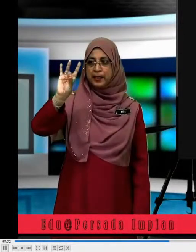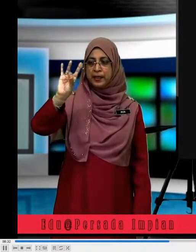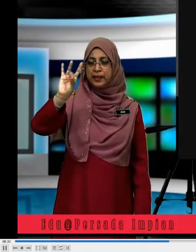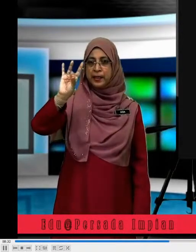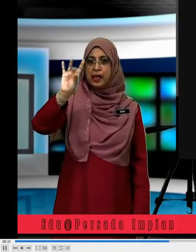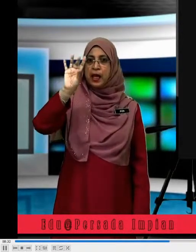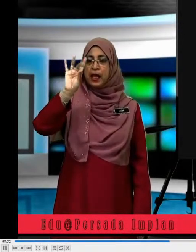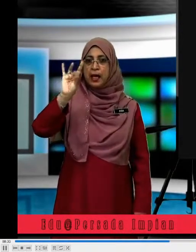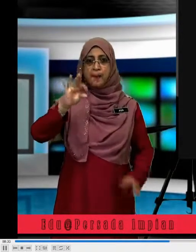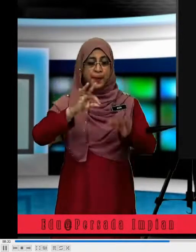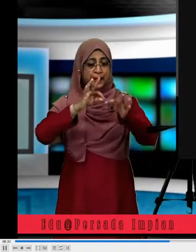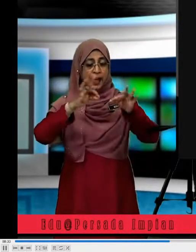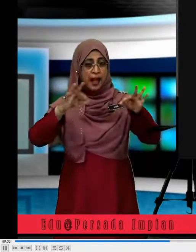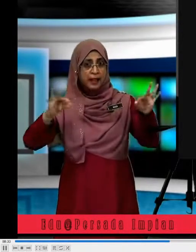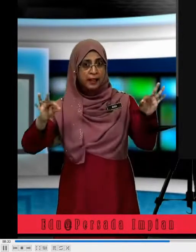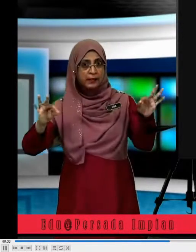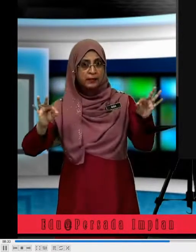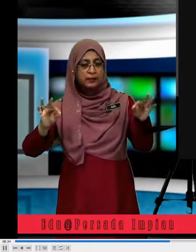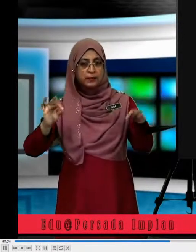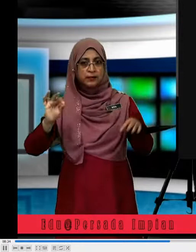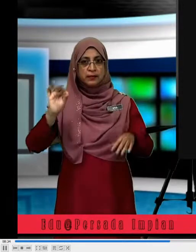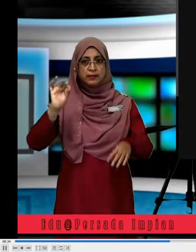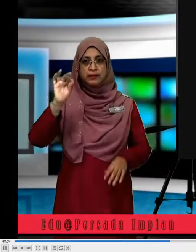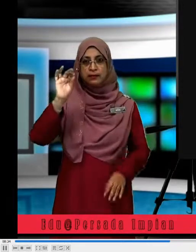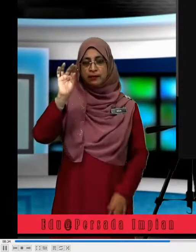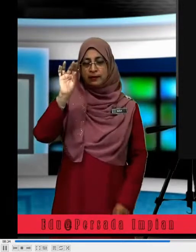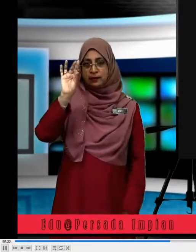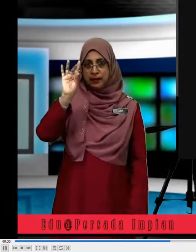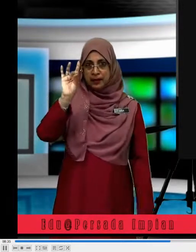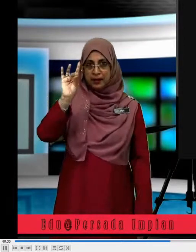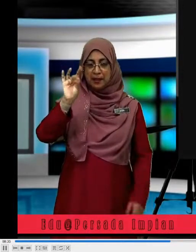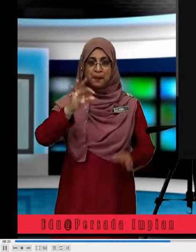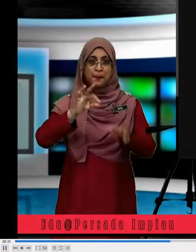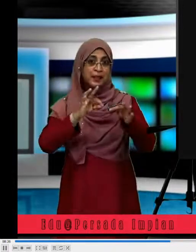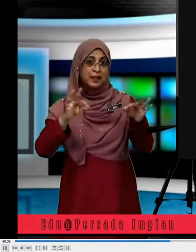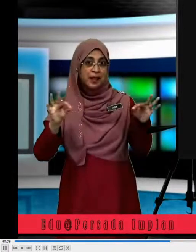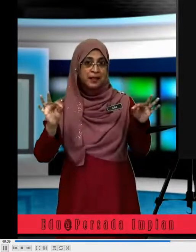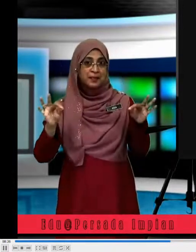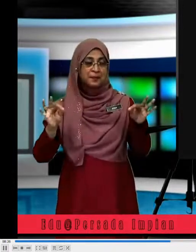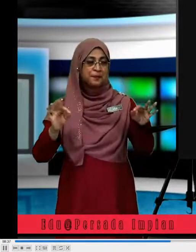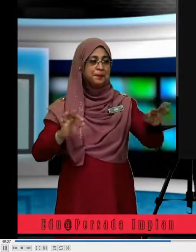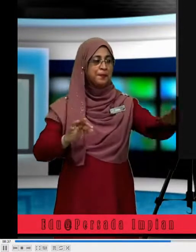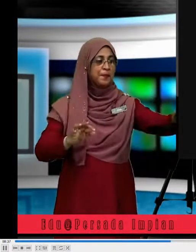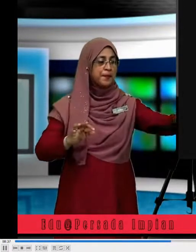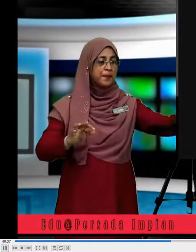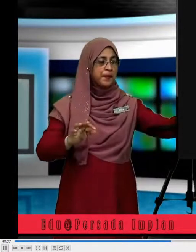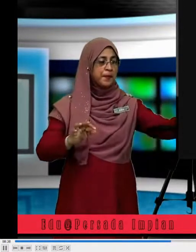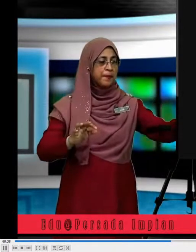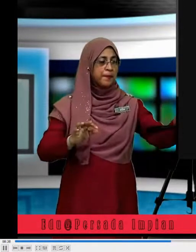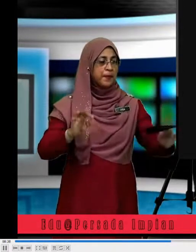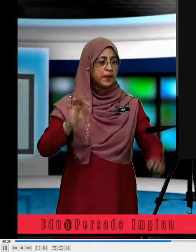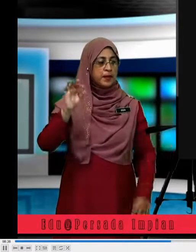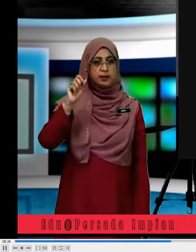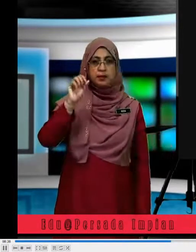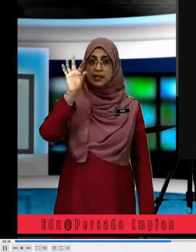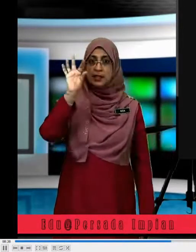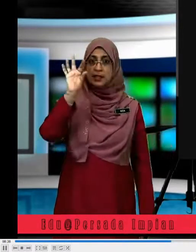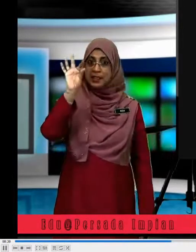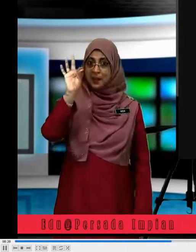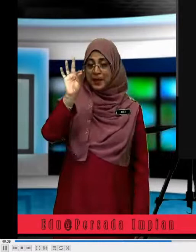288 ayat 8 ayat Hai